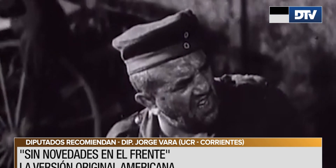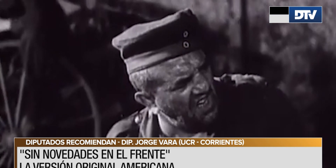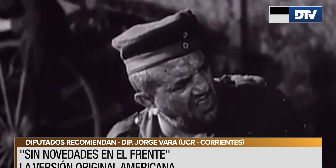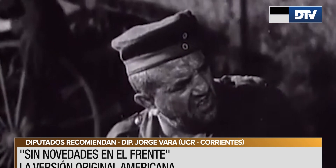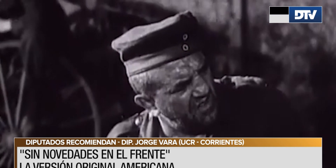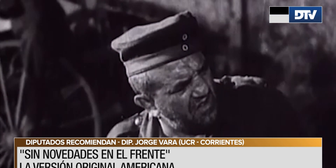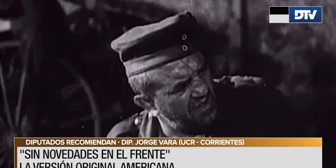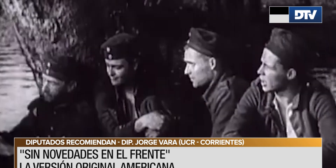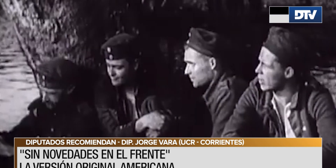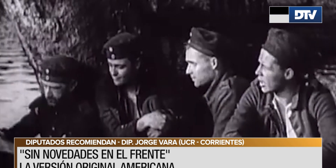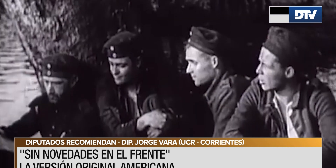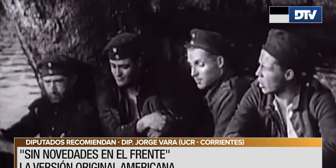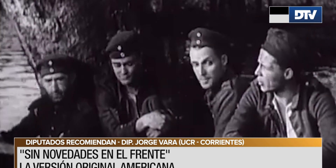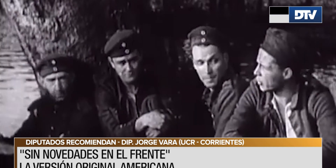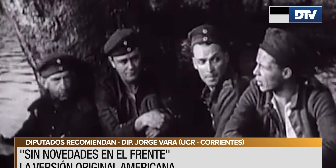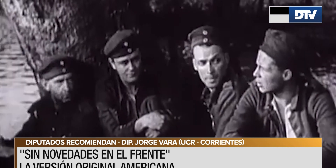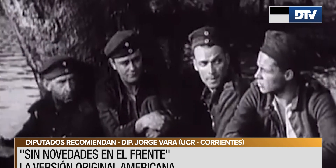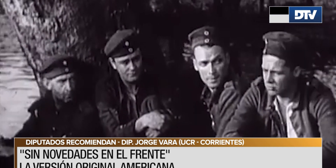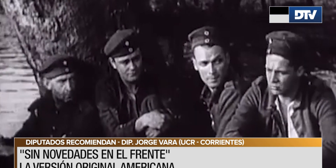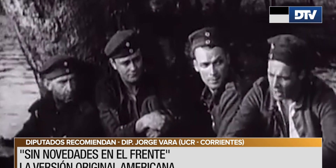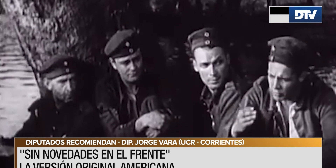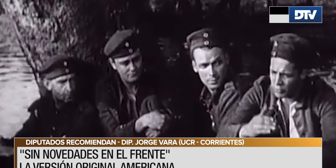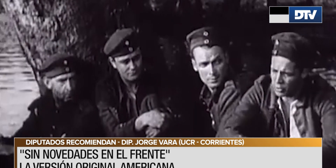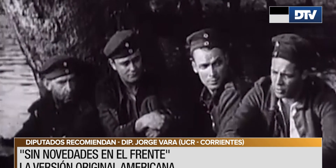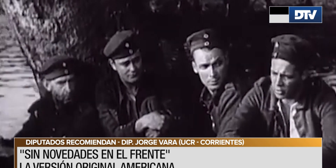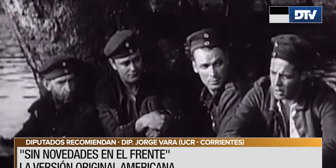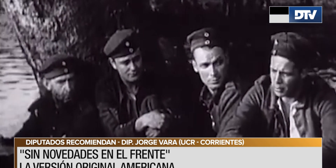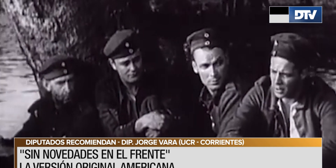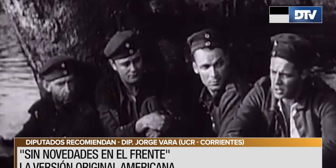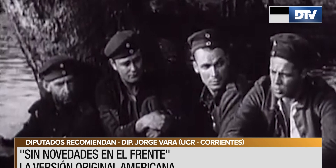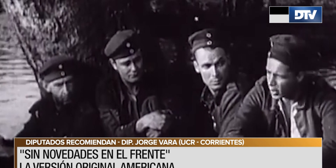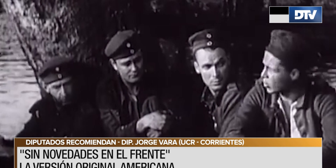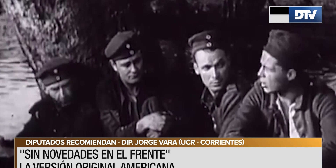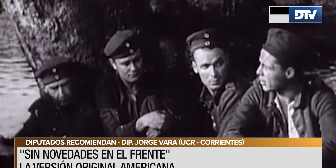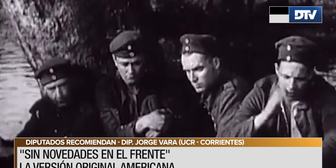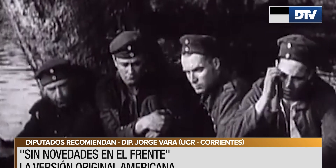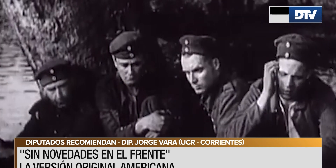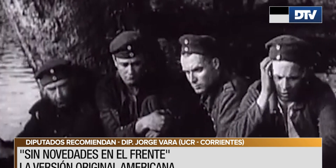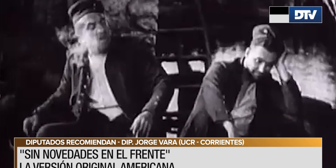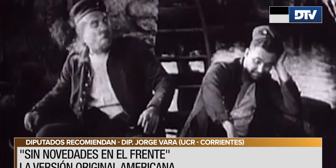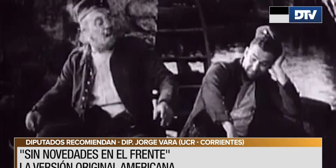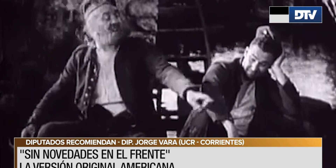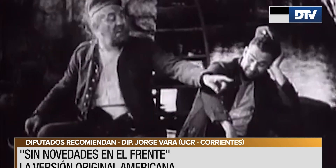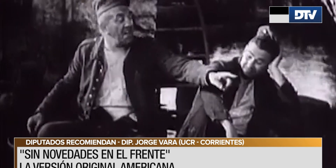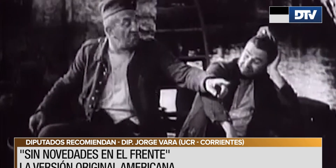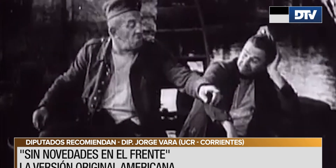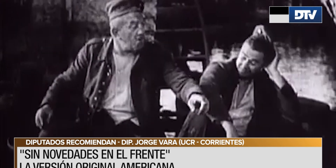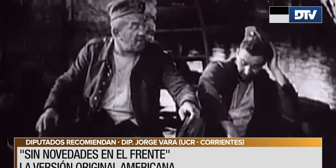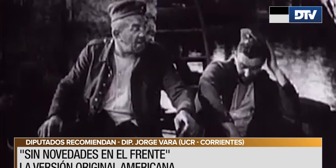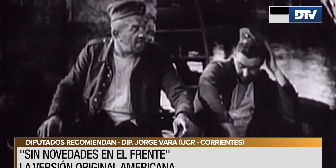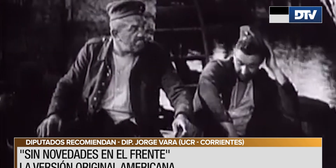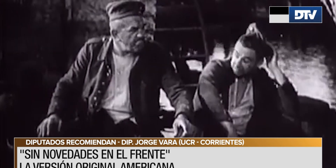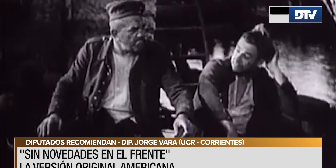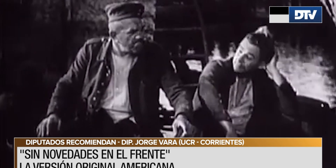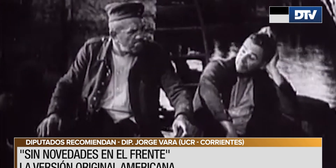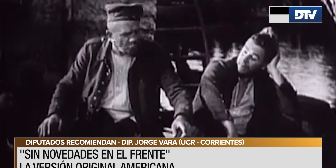años 20, 28, 30, creo que fue estrenada en 1930. En realidad esta es una